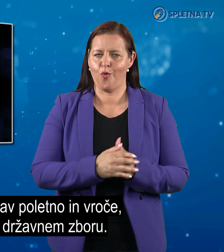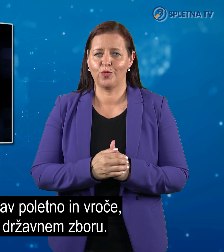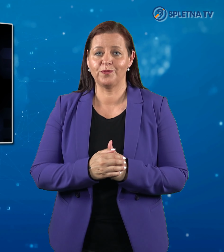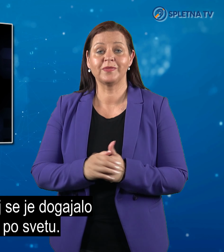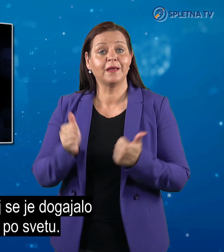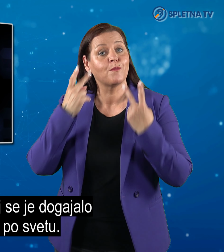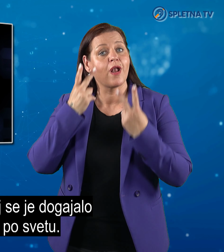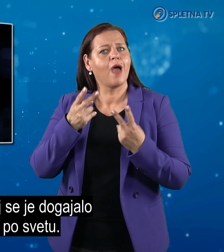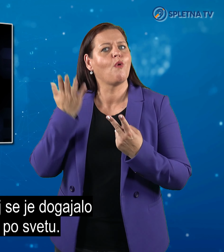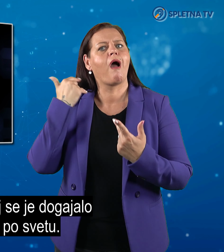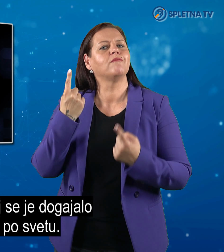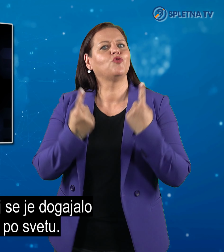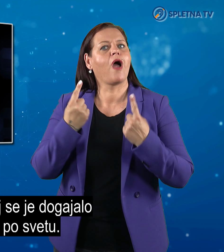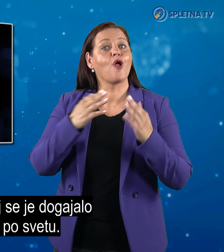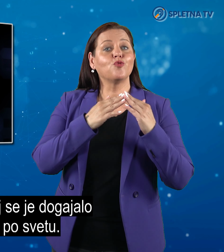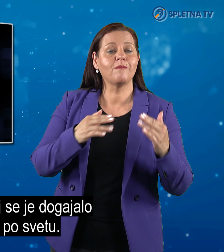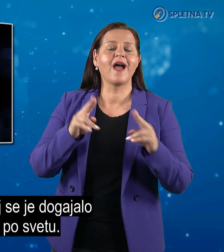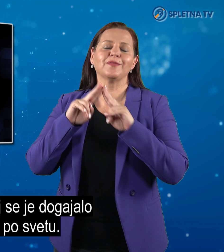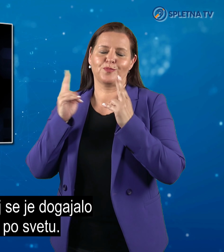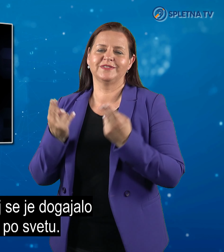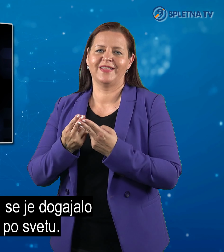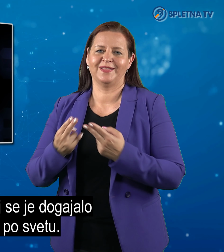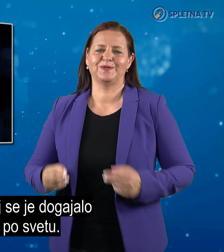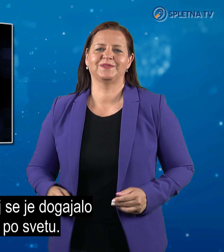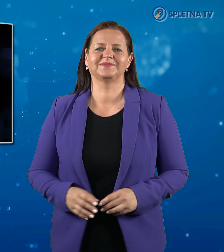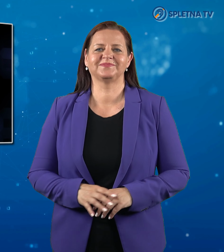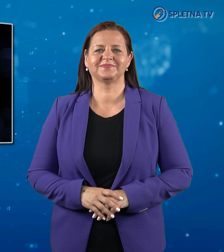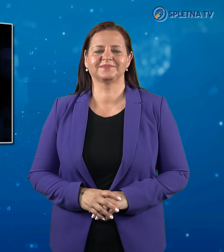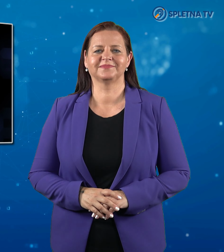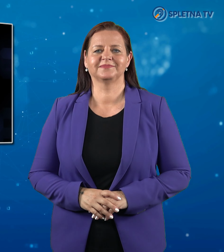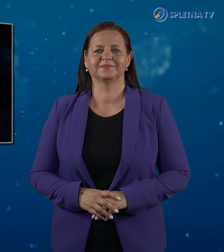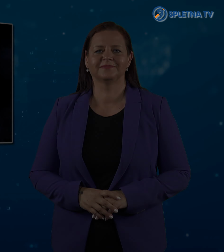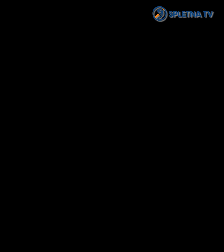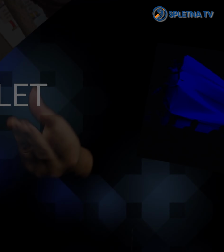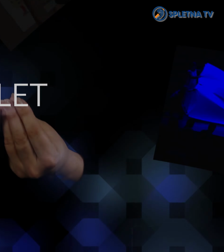zboru. Poglejmo, kaj se je dogajalo doma in po svetu.